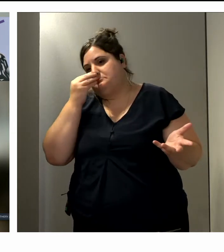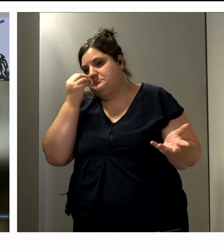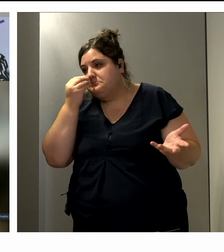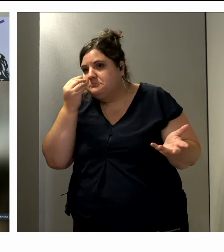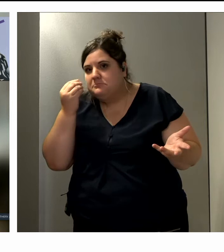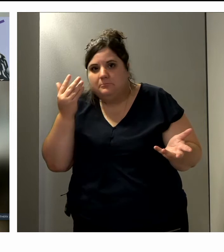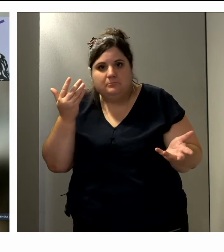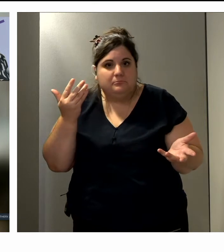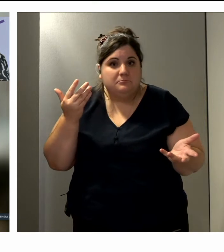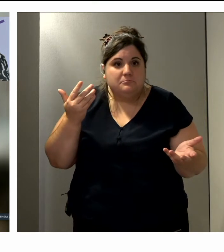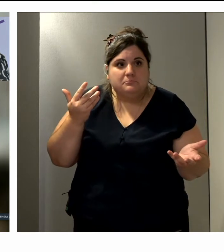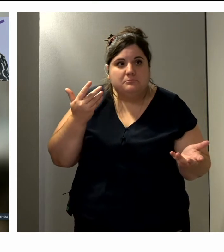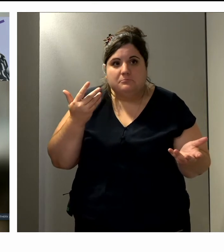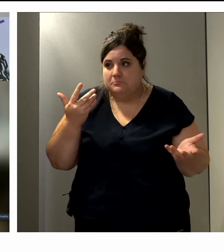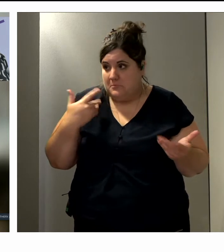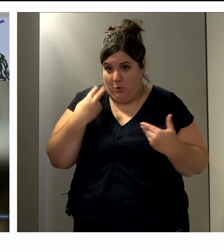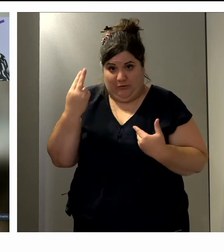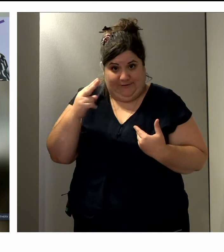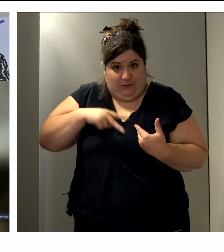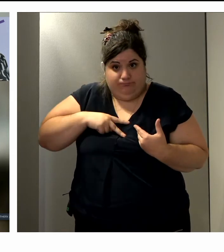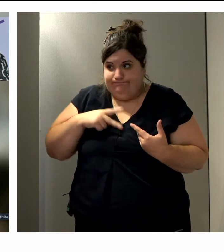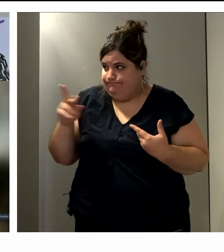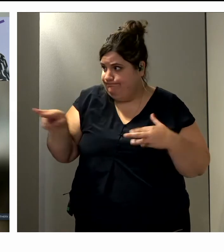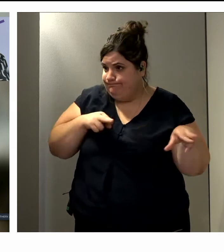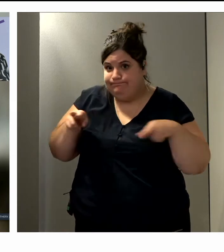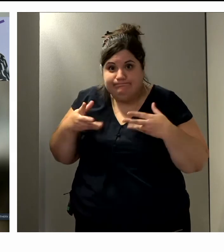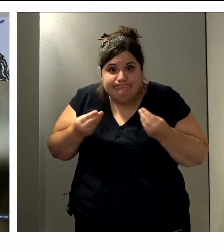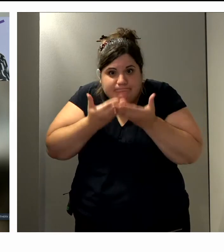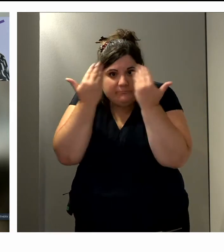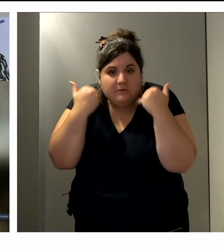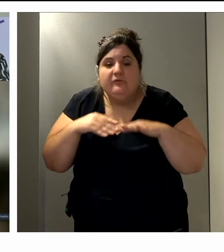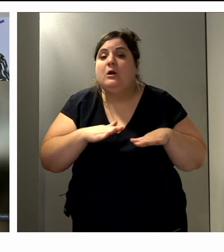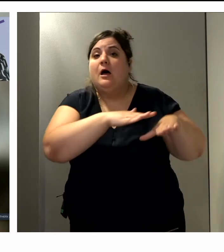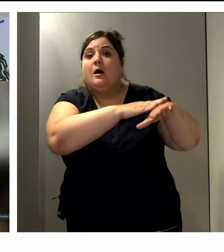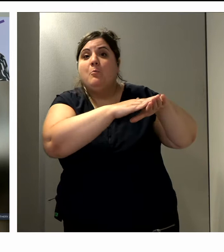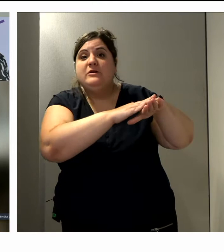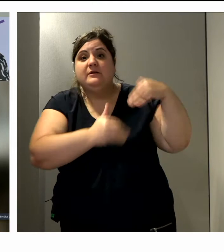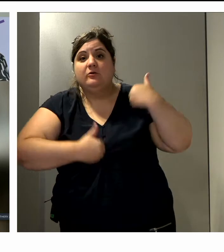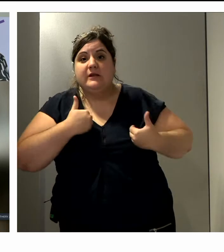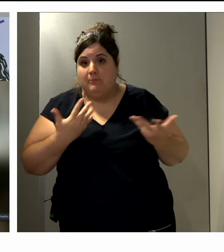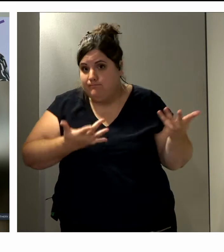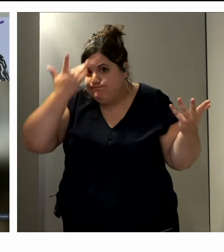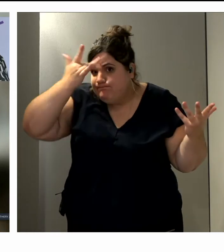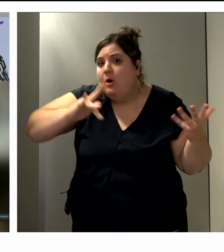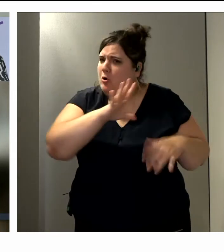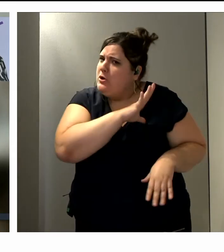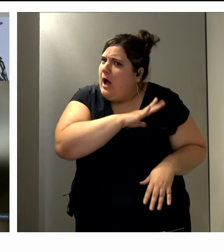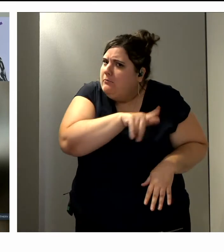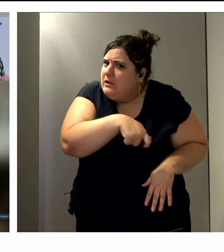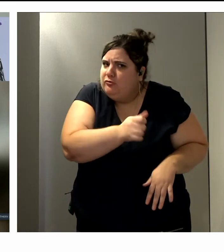de retours par rapport à ça en ce qui concerne mon université, puisque je ne connais même pas sa politique sur le handicap, mais je ne doute pas qu'elle en ait